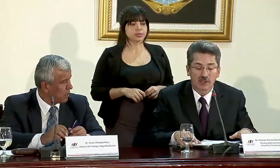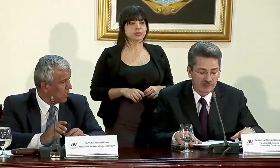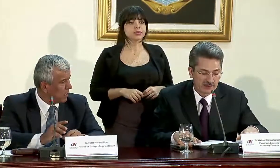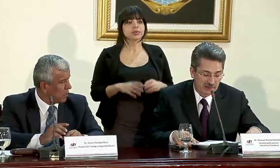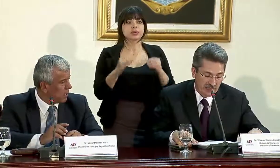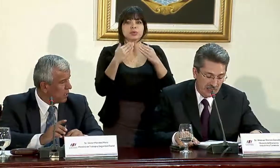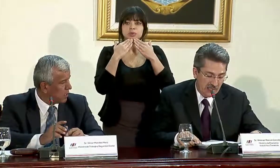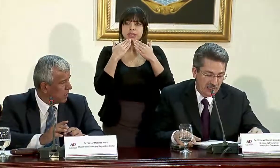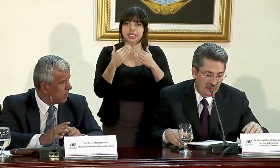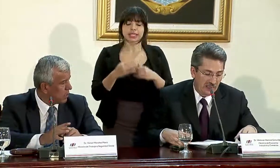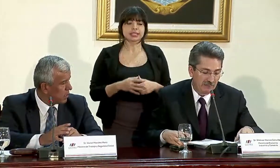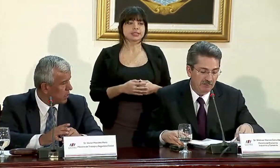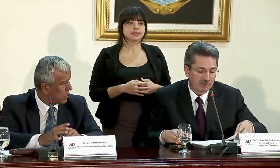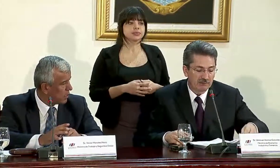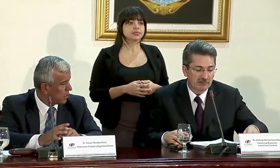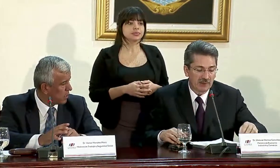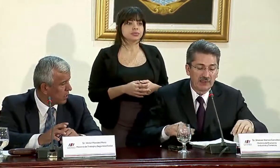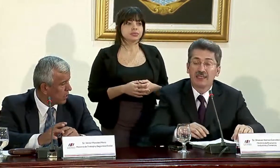Muchas gracias.